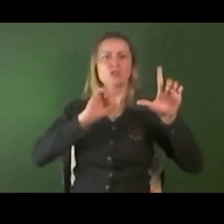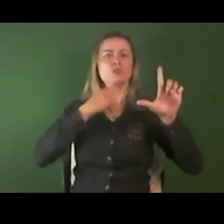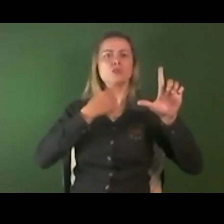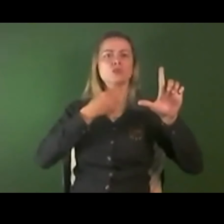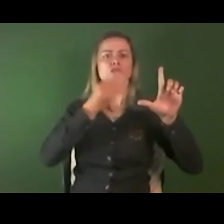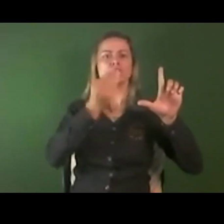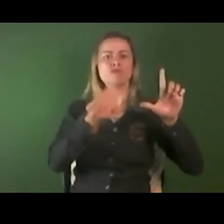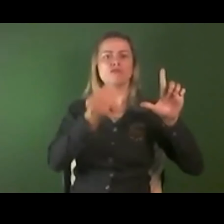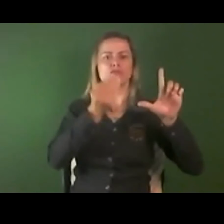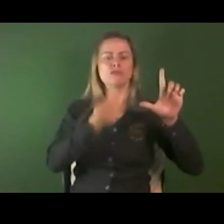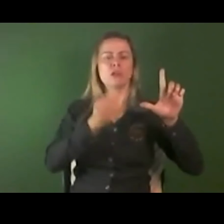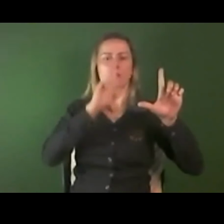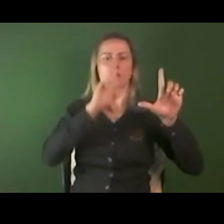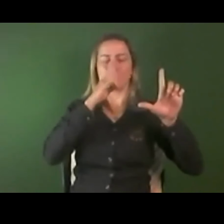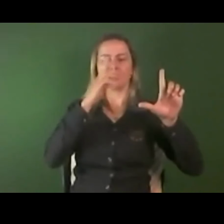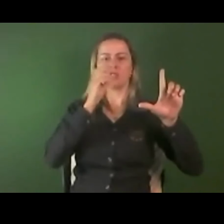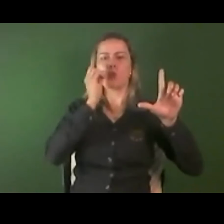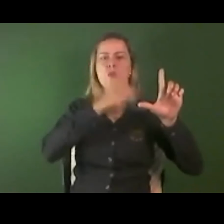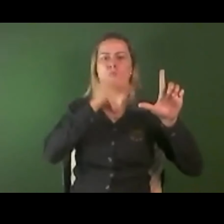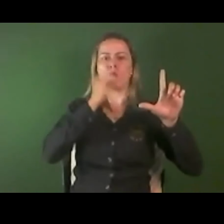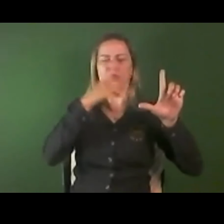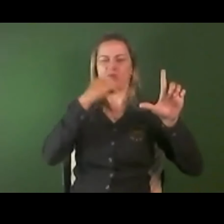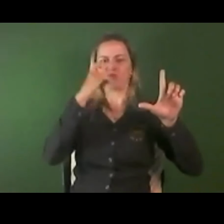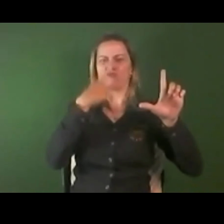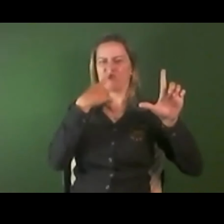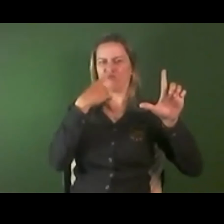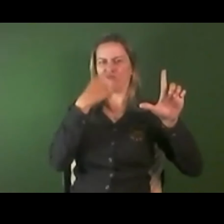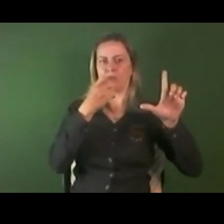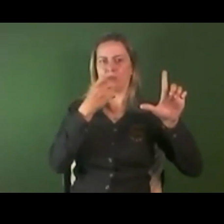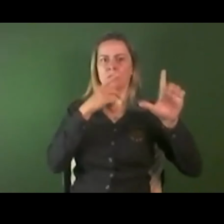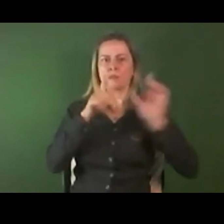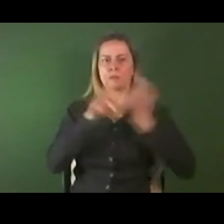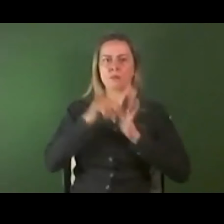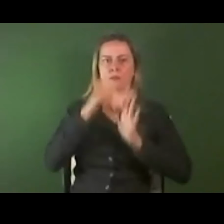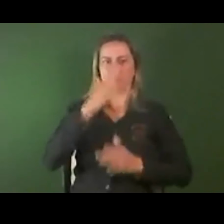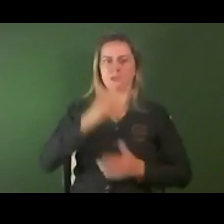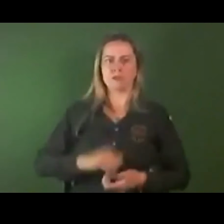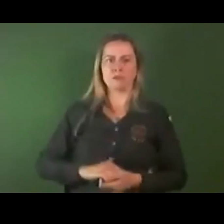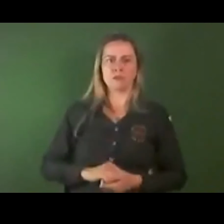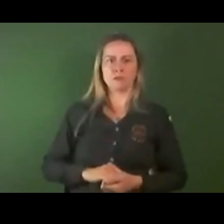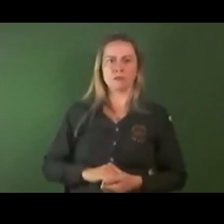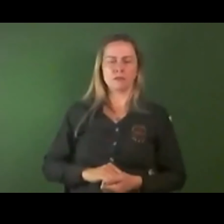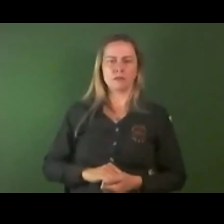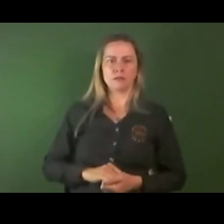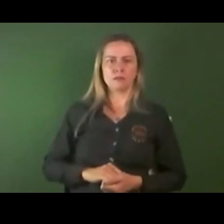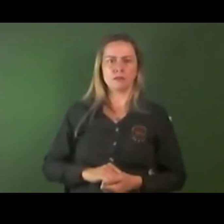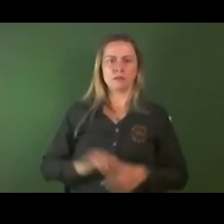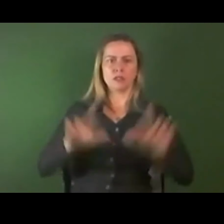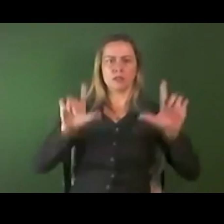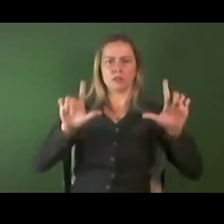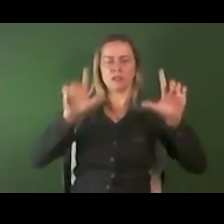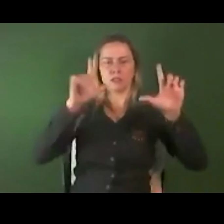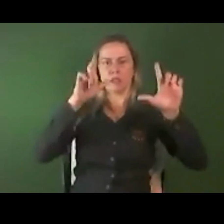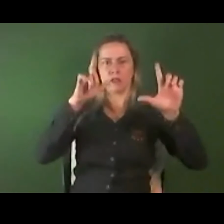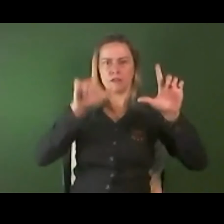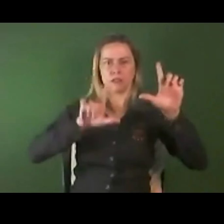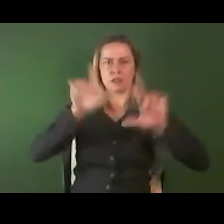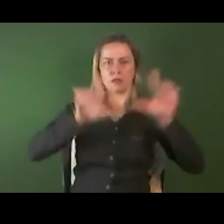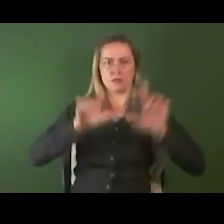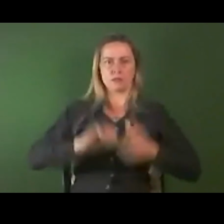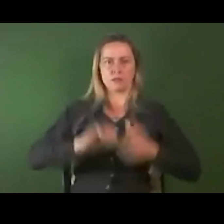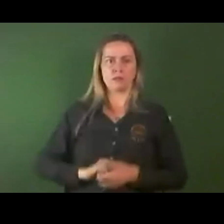essa podridão que a imagem tem. Uma tela de televisão.